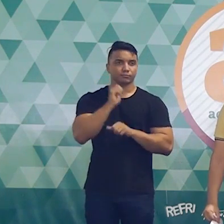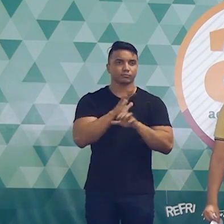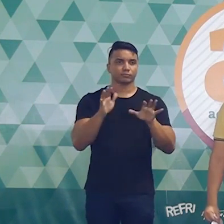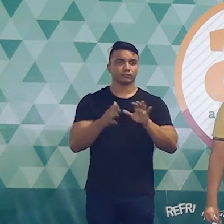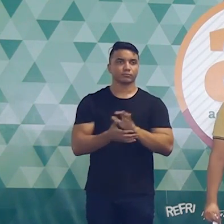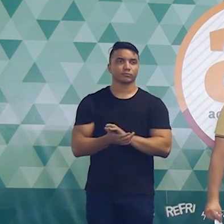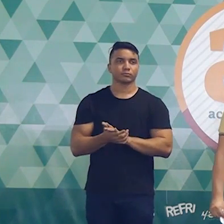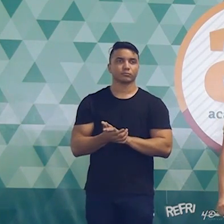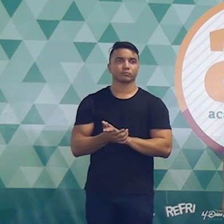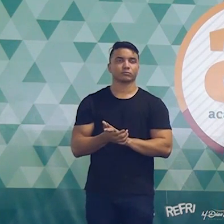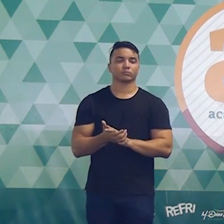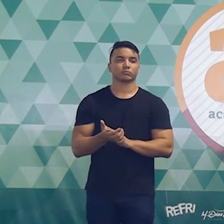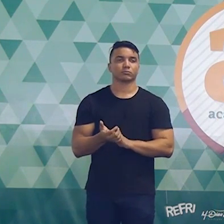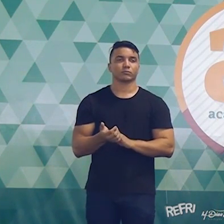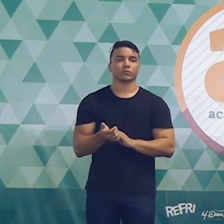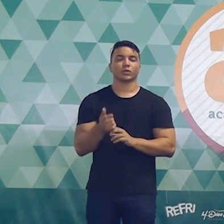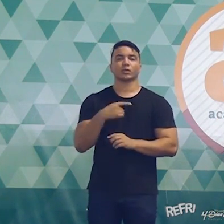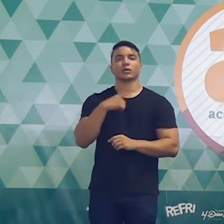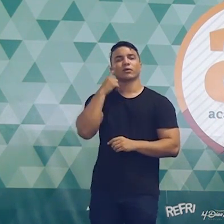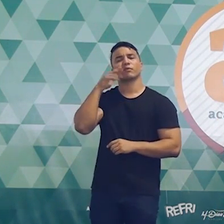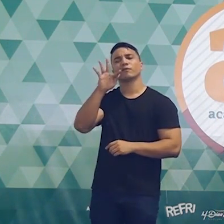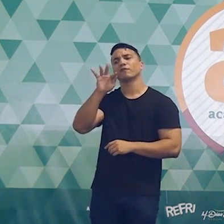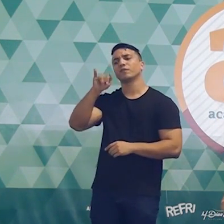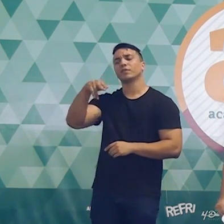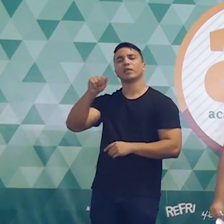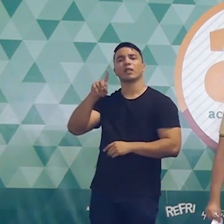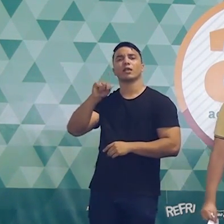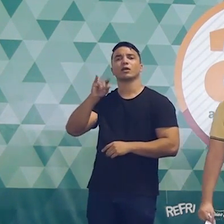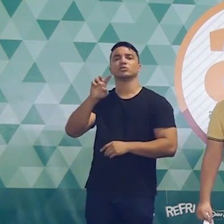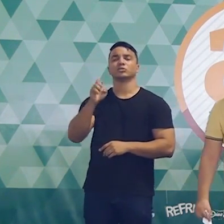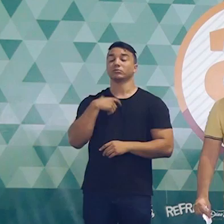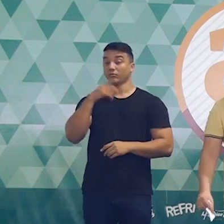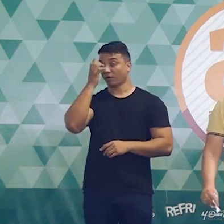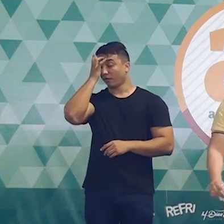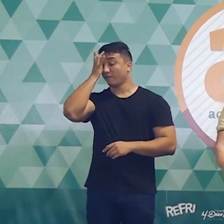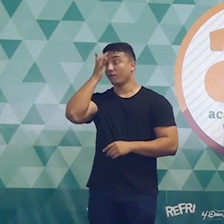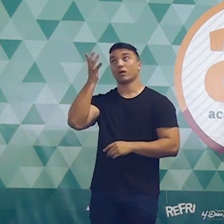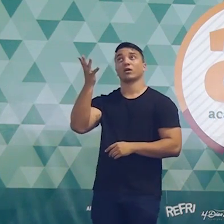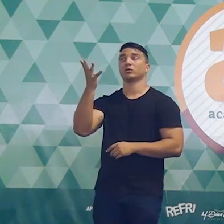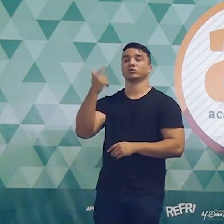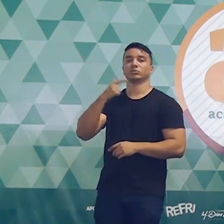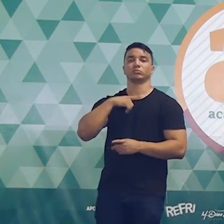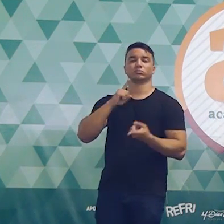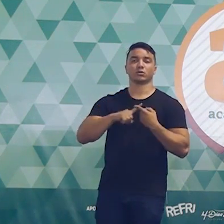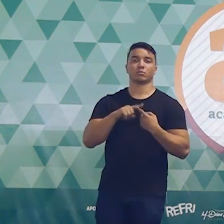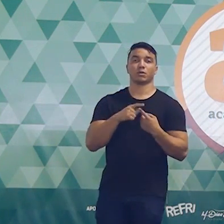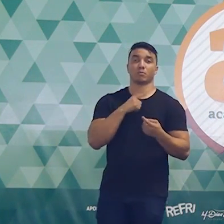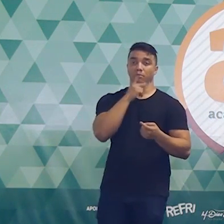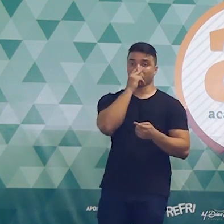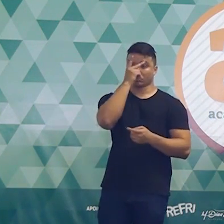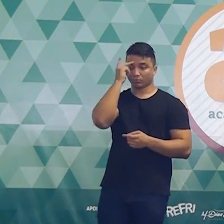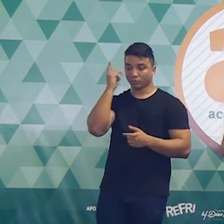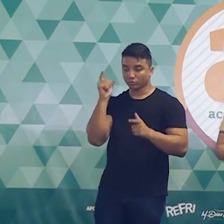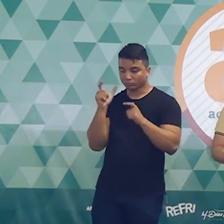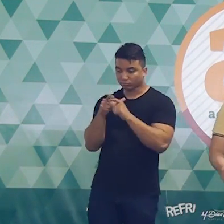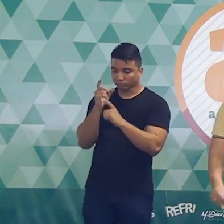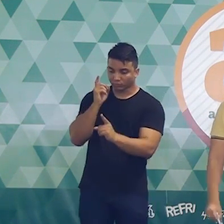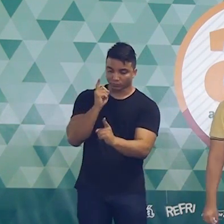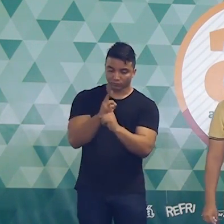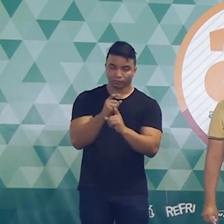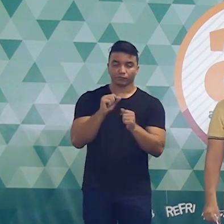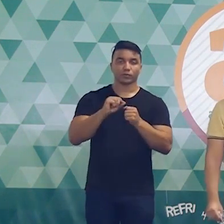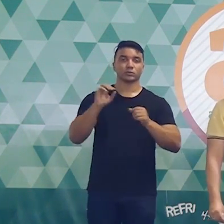deu? Diego, e a finalidade? É a parte mais fácil, mas também é a parte que menos pessoas faziam.